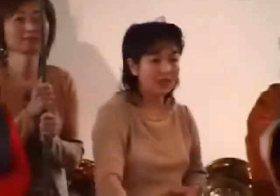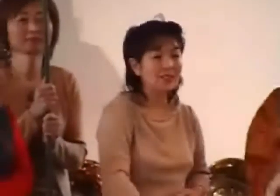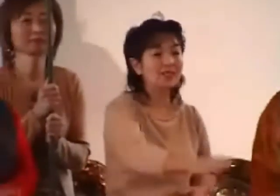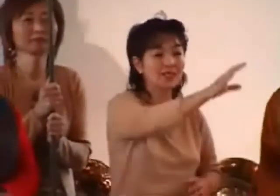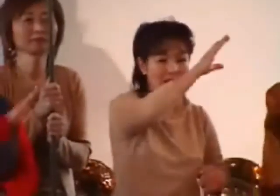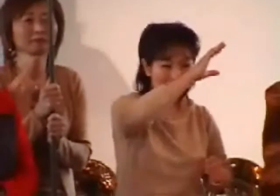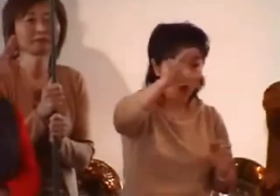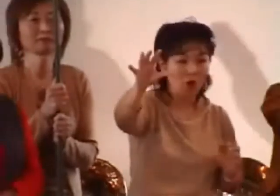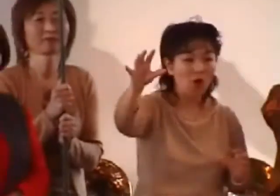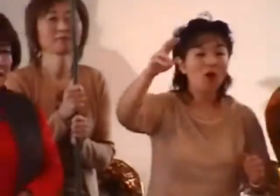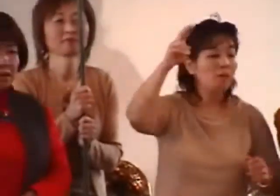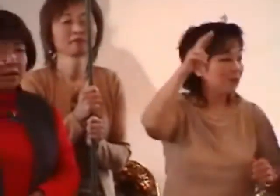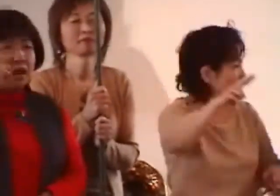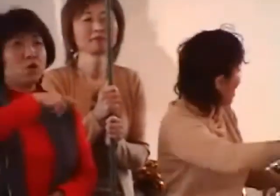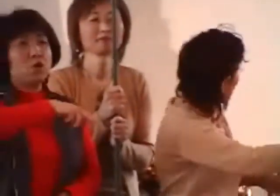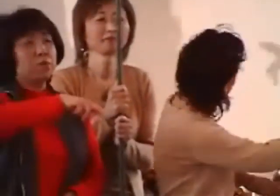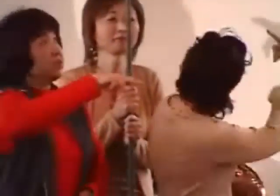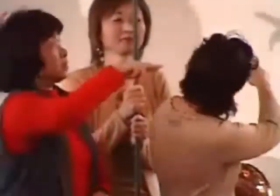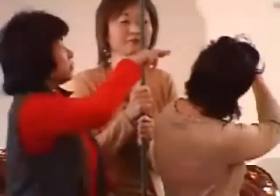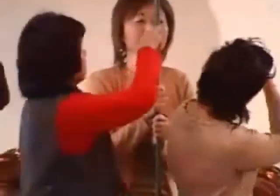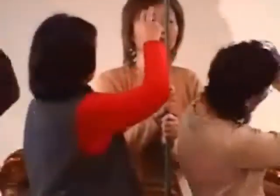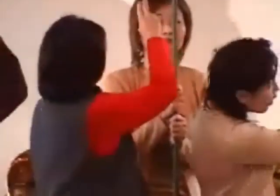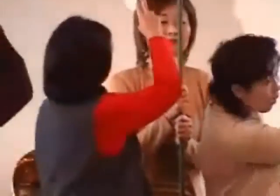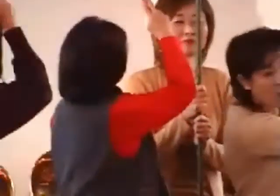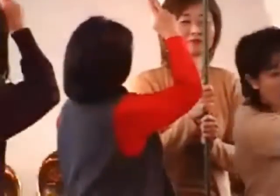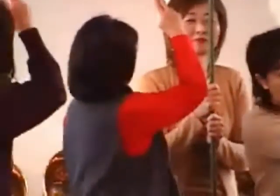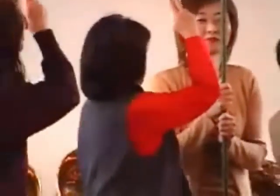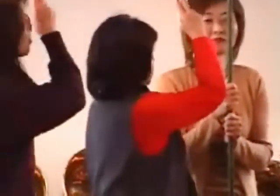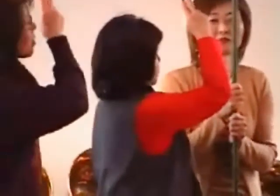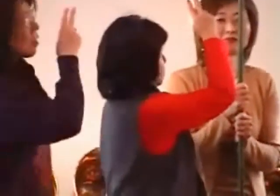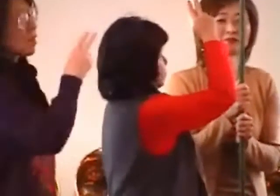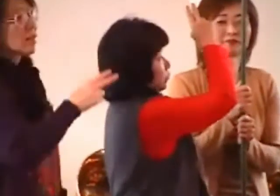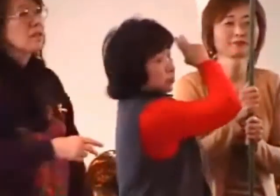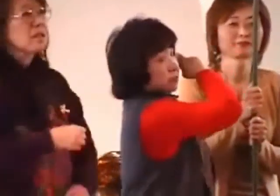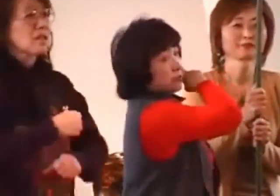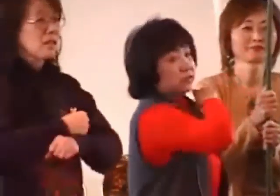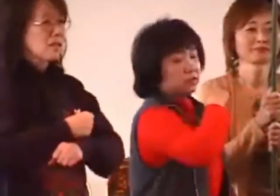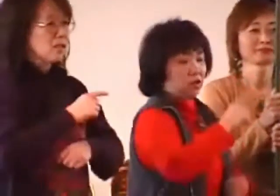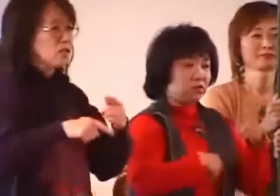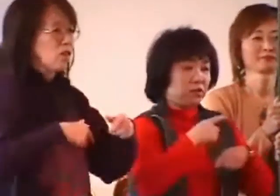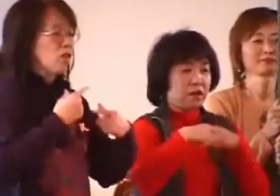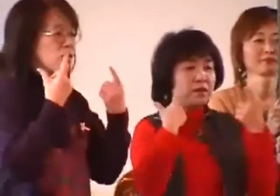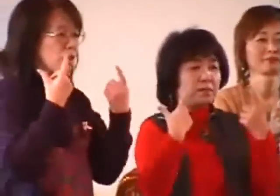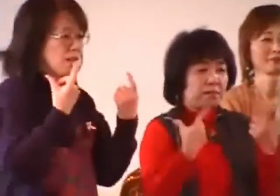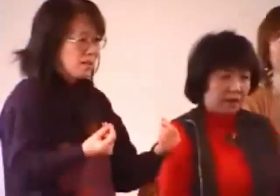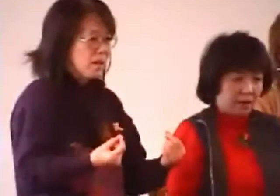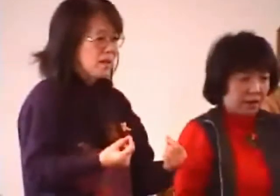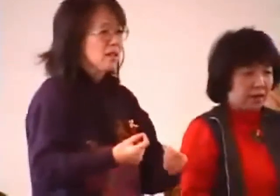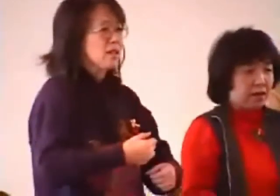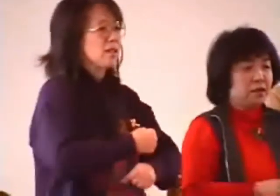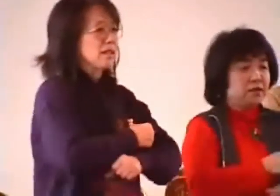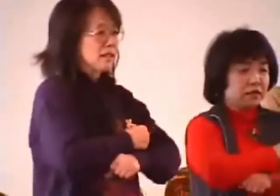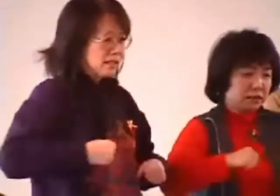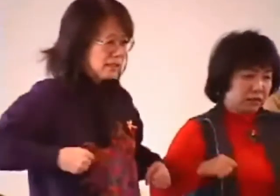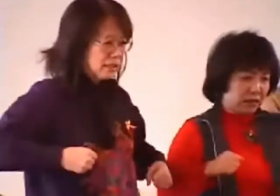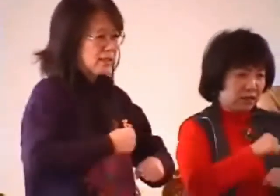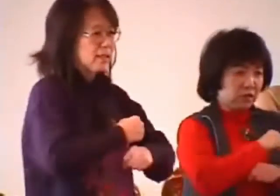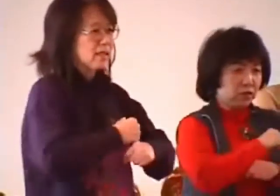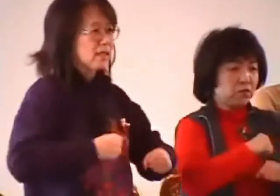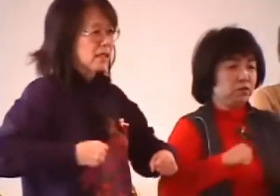書3章16節、皆さん十字架を仰ぎ見ましょう、ここに福音があります。 神